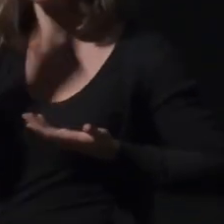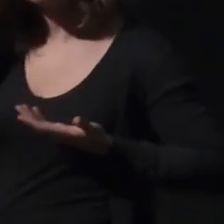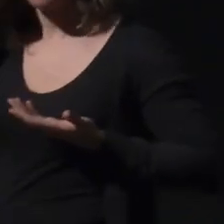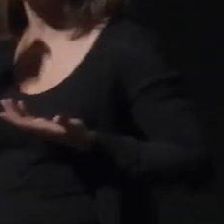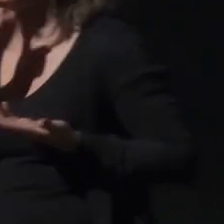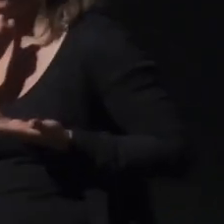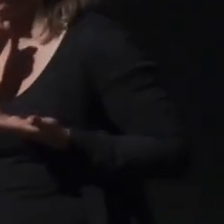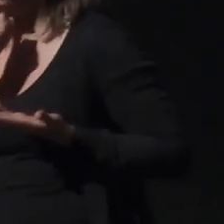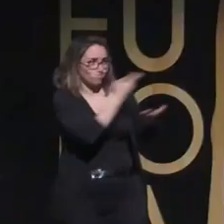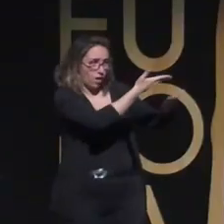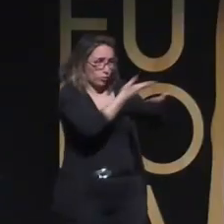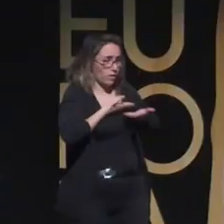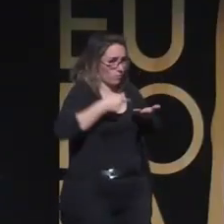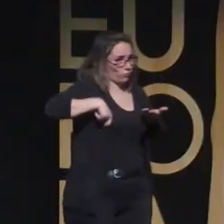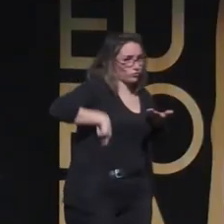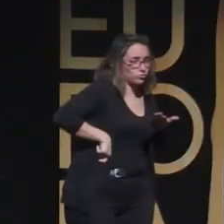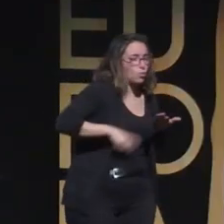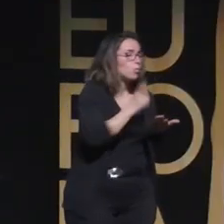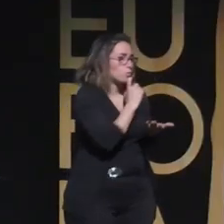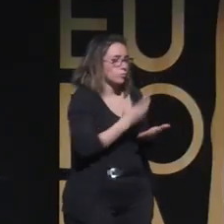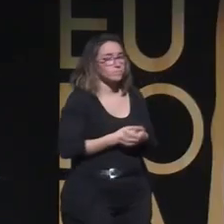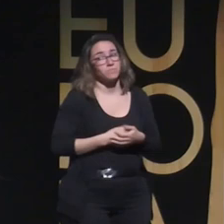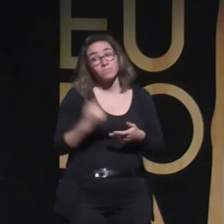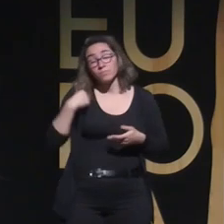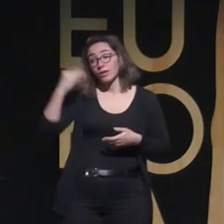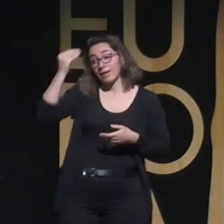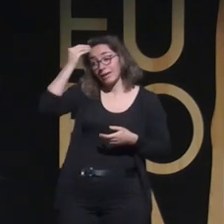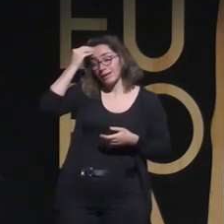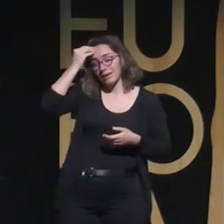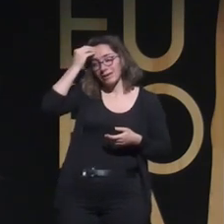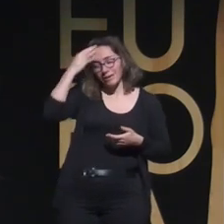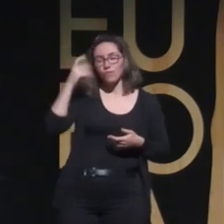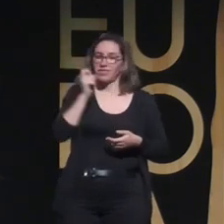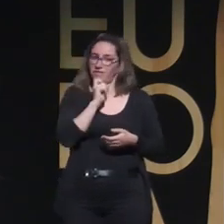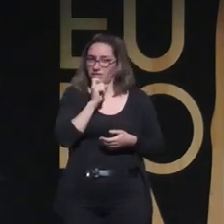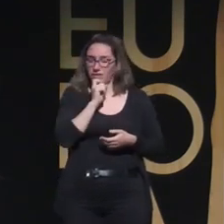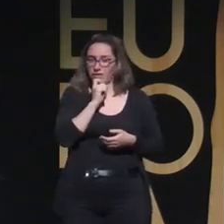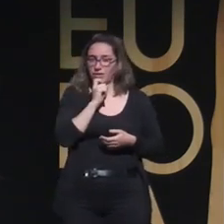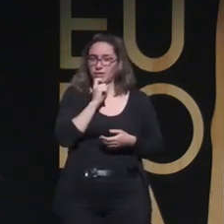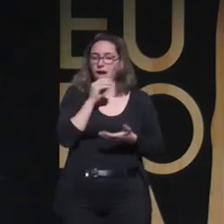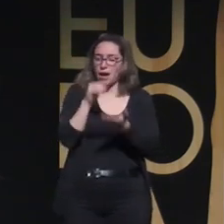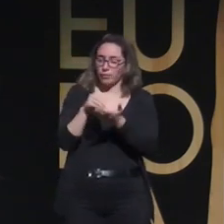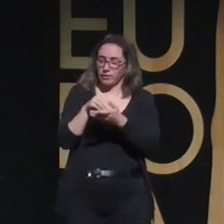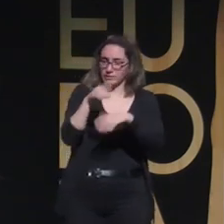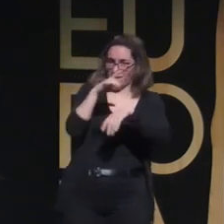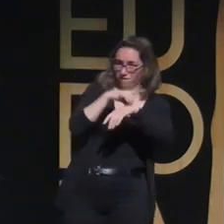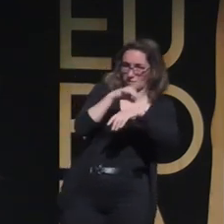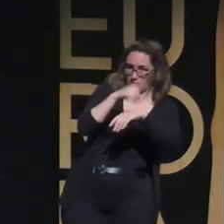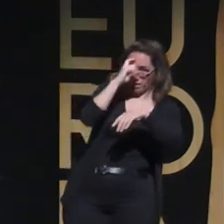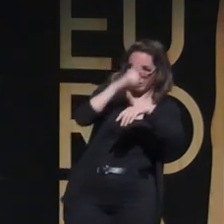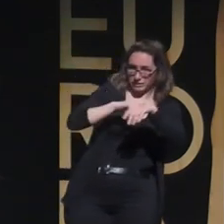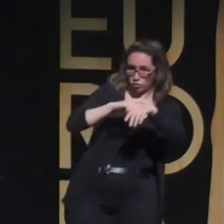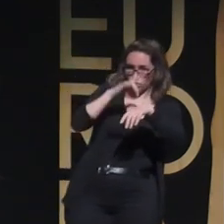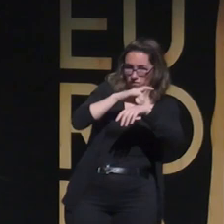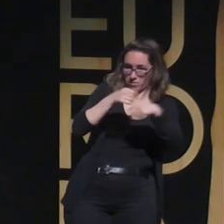asistencia técnica? Yo creo que lo difícil es buscar ese punto entre la psicopatología, ¿vale? Que ya es un diagnóstico y